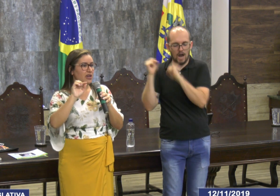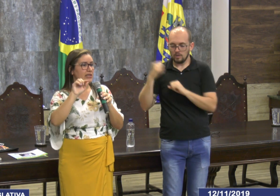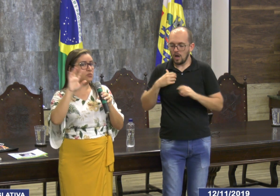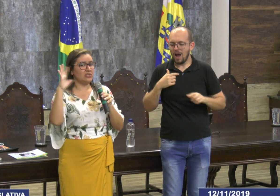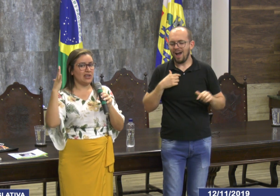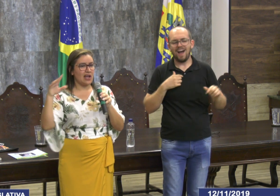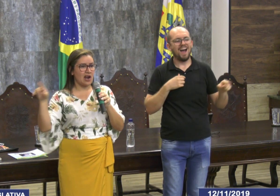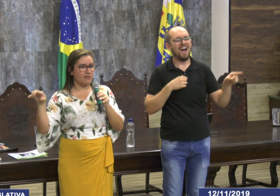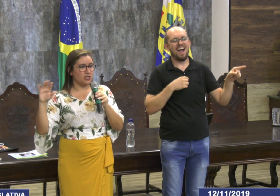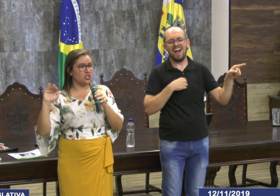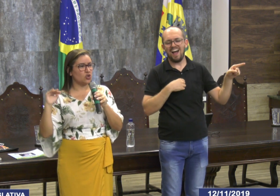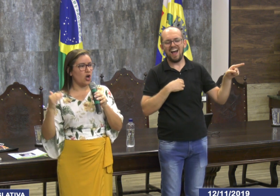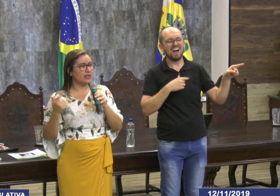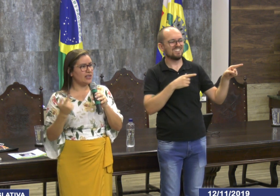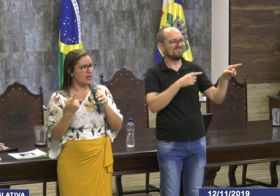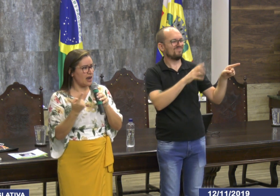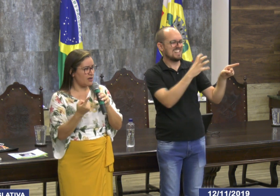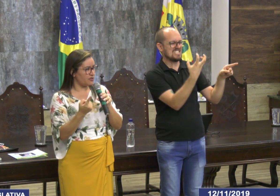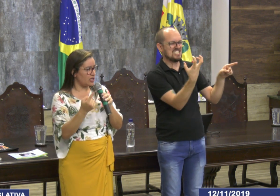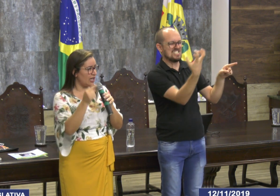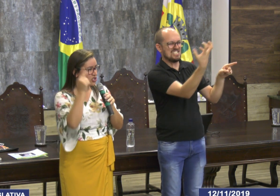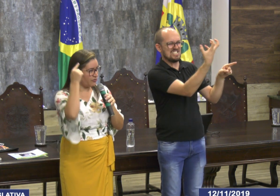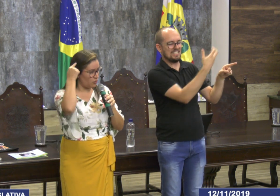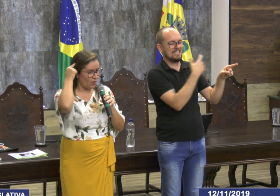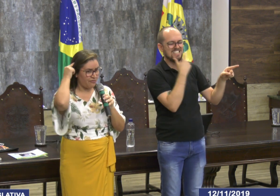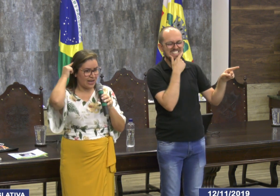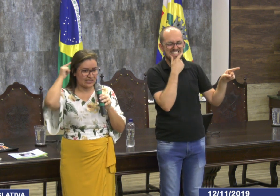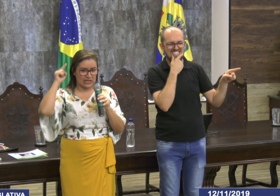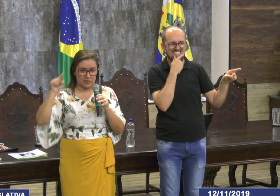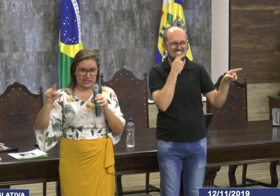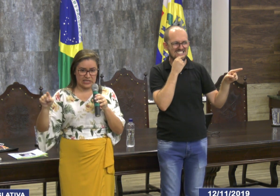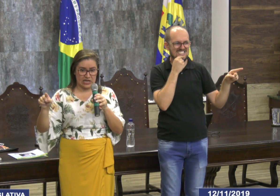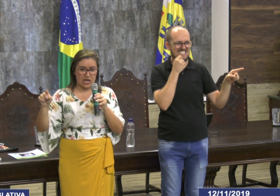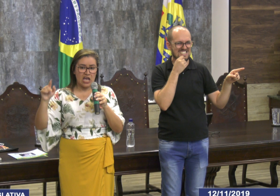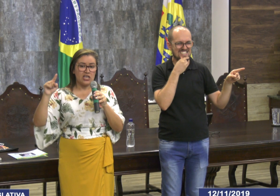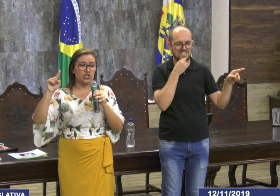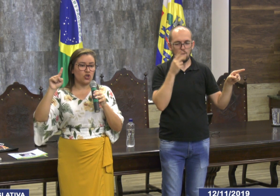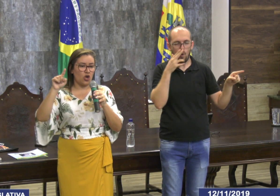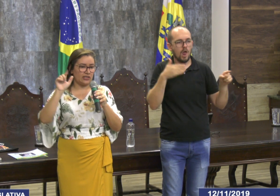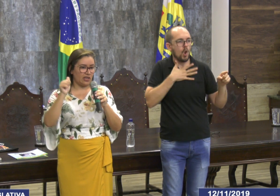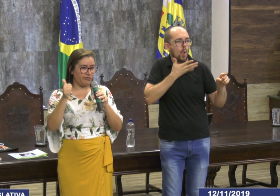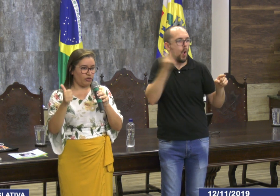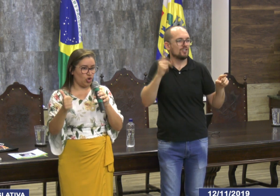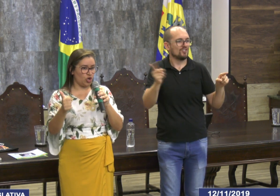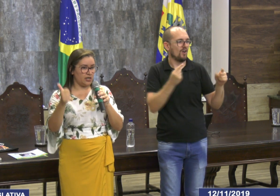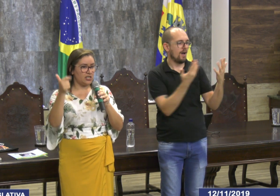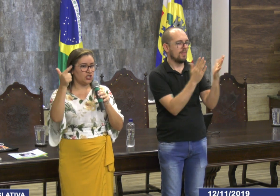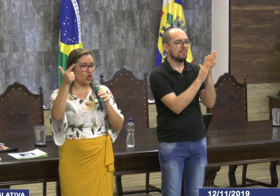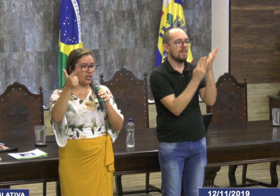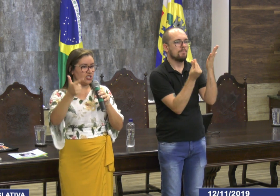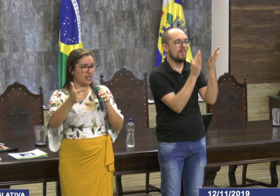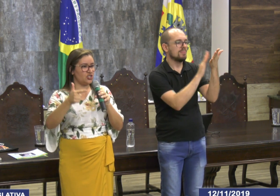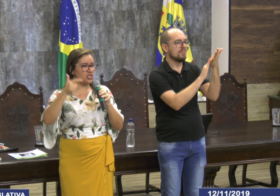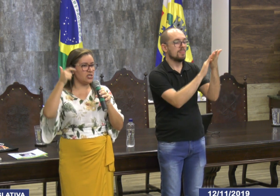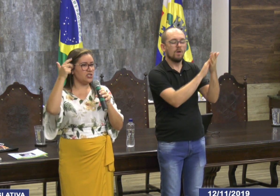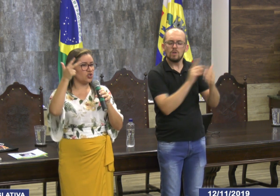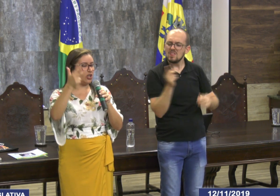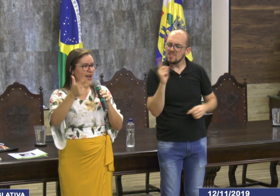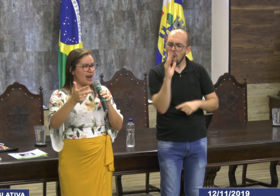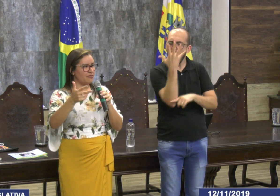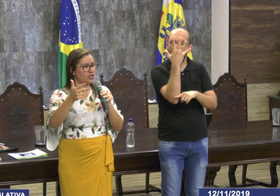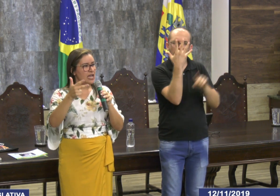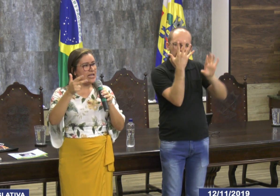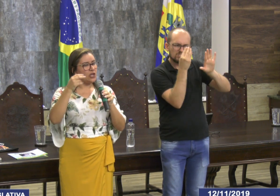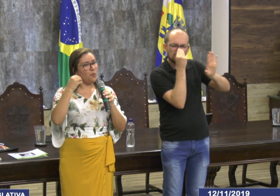gente fez? Mostrei a árvore. Escola tem árvore. Ele já formou uma frase na cabeça dele. Escola tem flor, escola jardim,